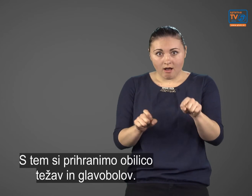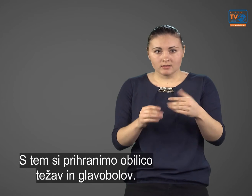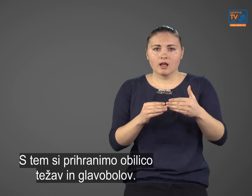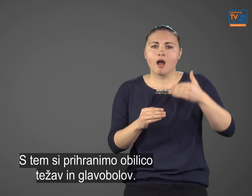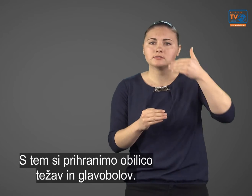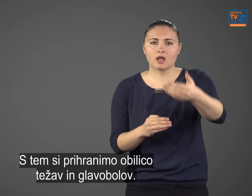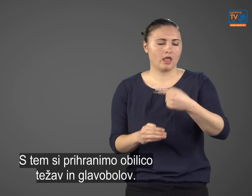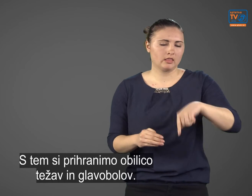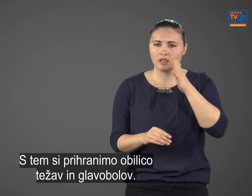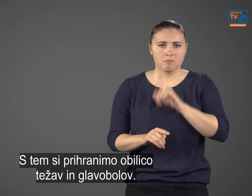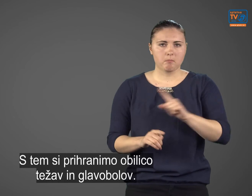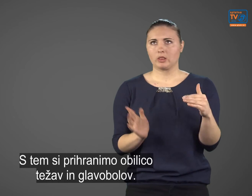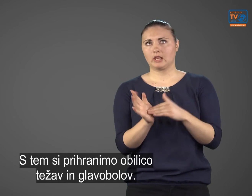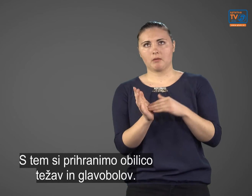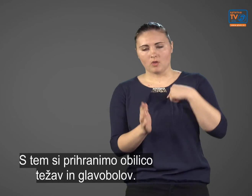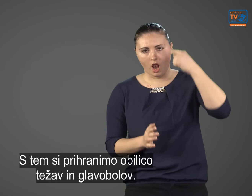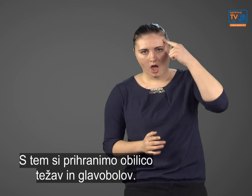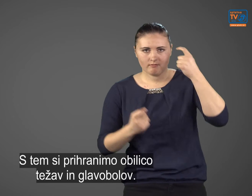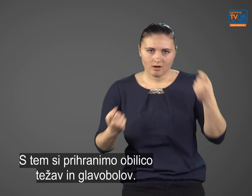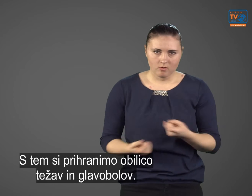po nepotrebnem bolela glava.